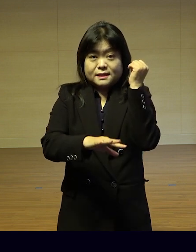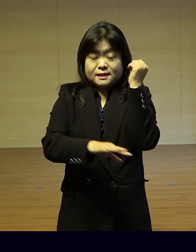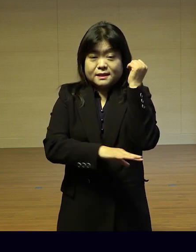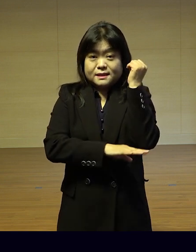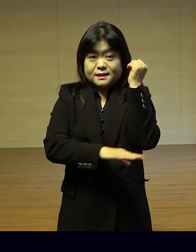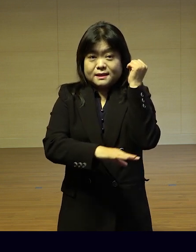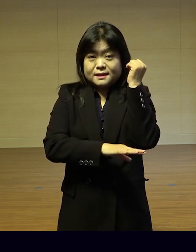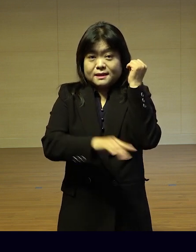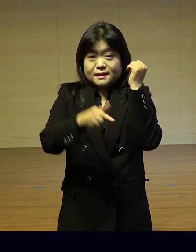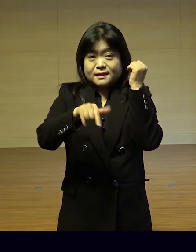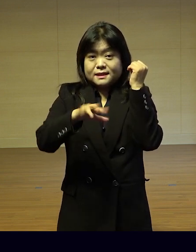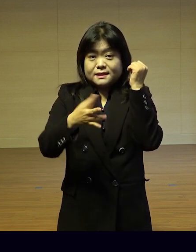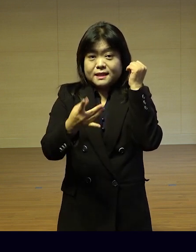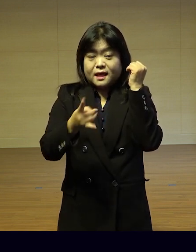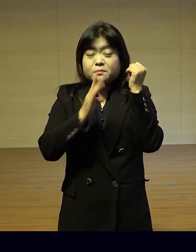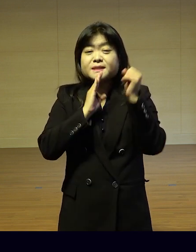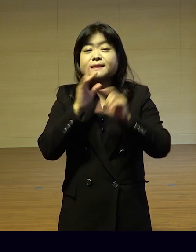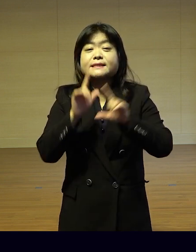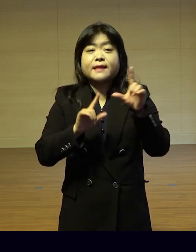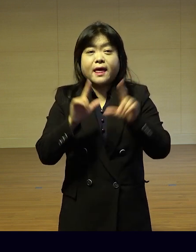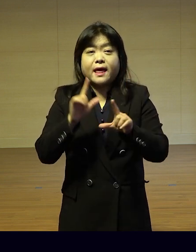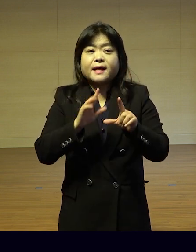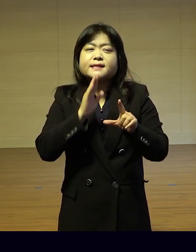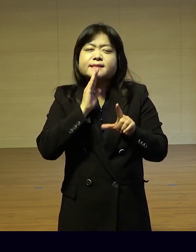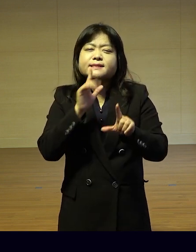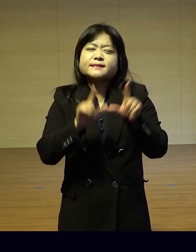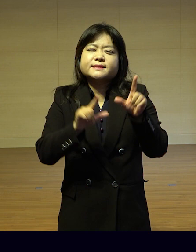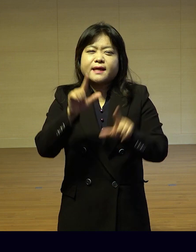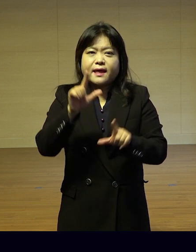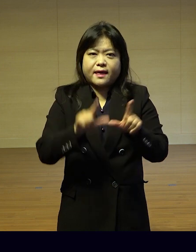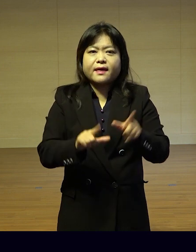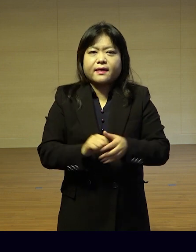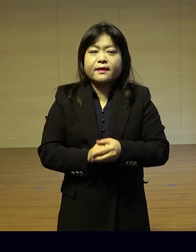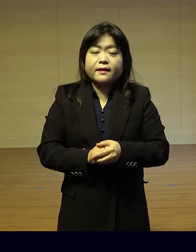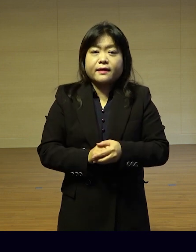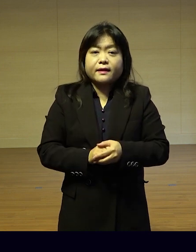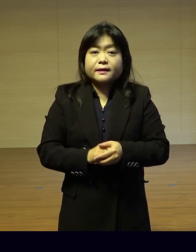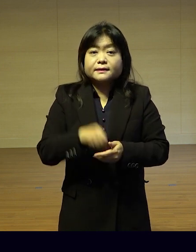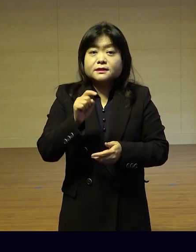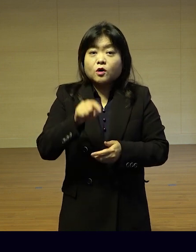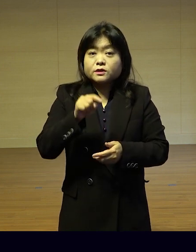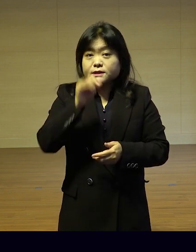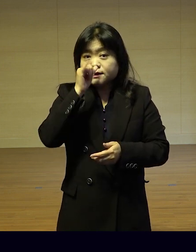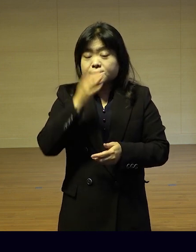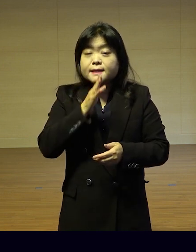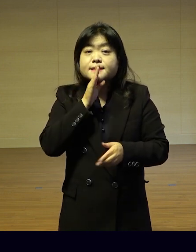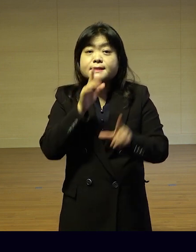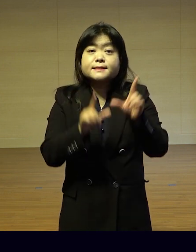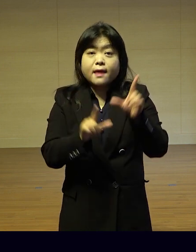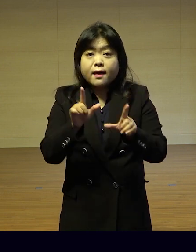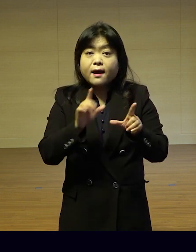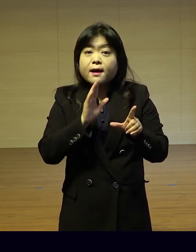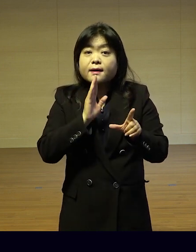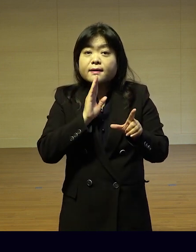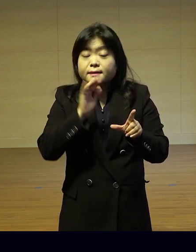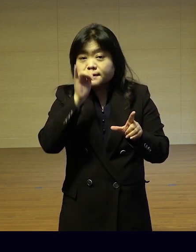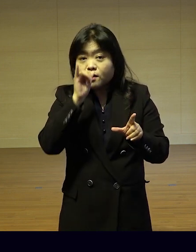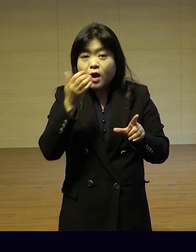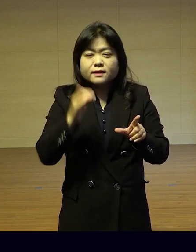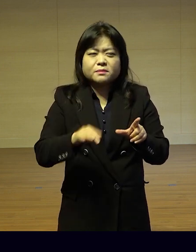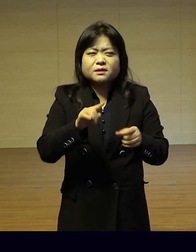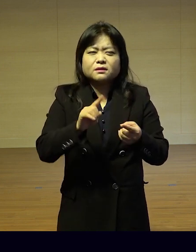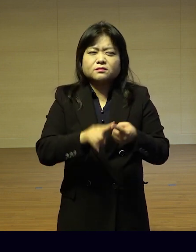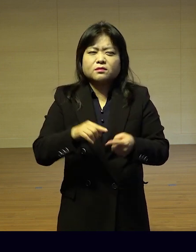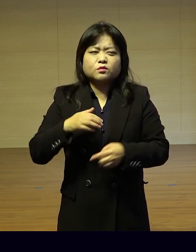substratum, 혹은 또 그것을 실체라고도 얘기합니다. substance. 그것이 있기는 있는데 그것은 내가